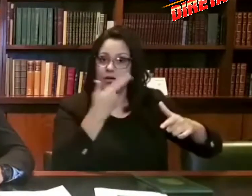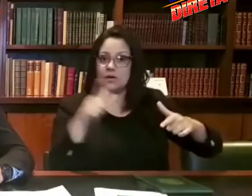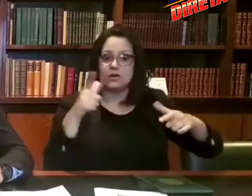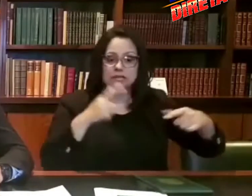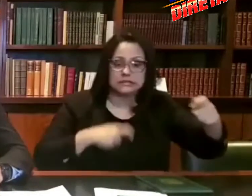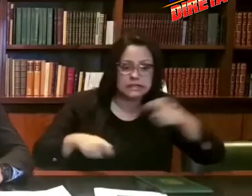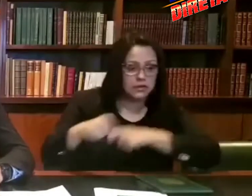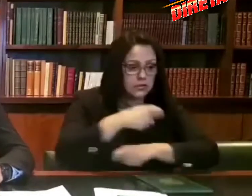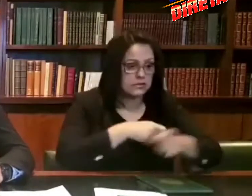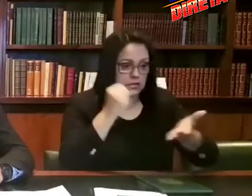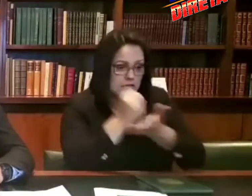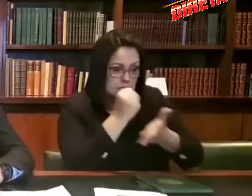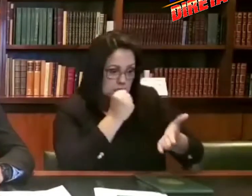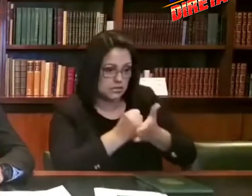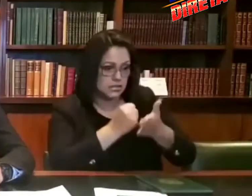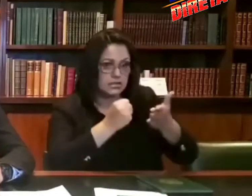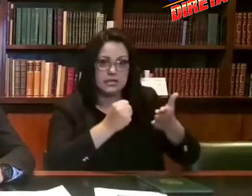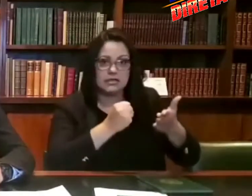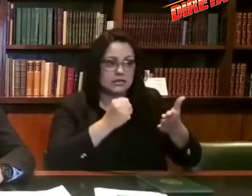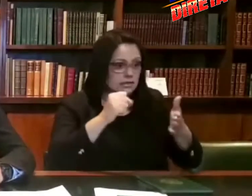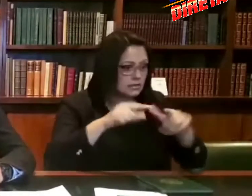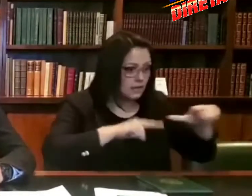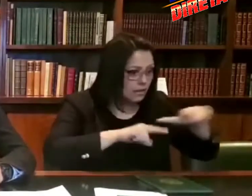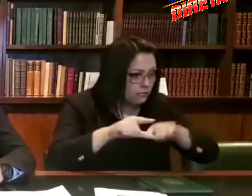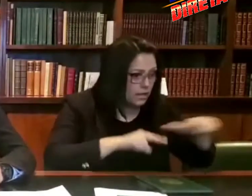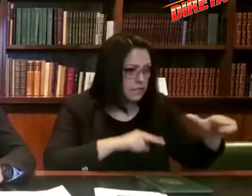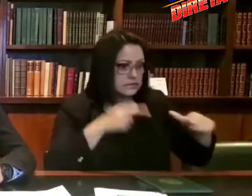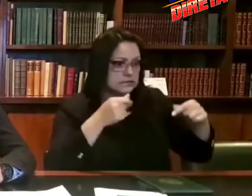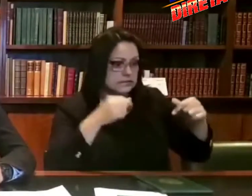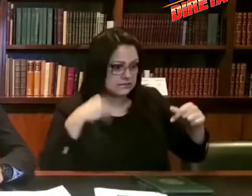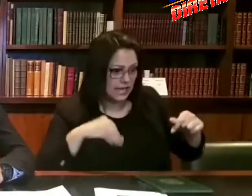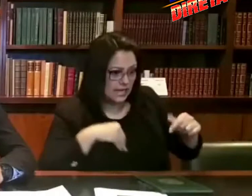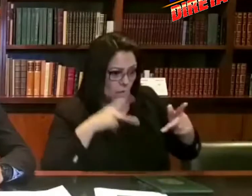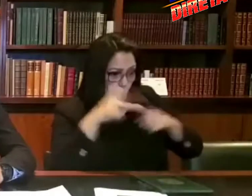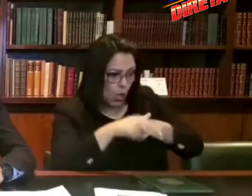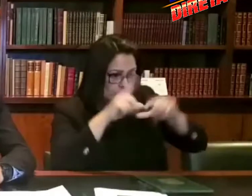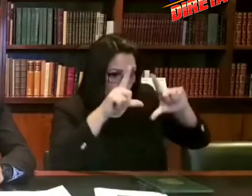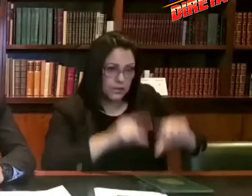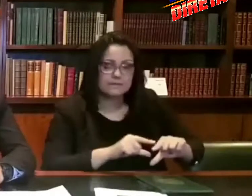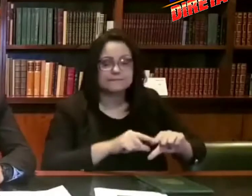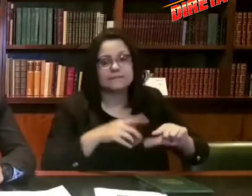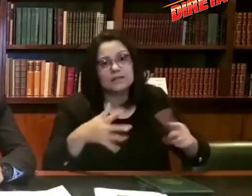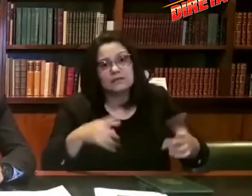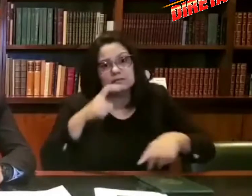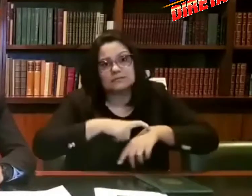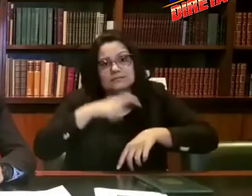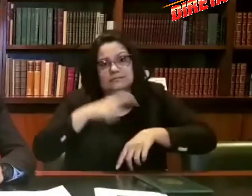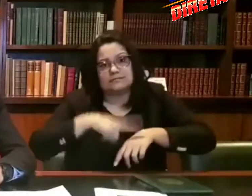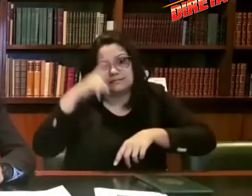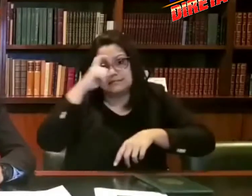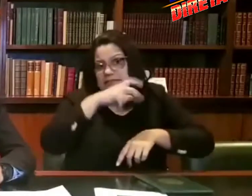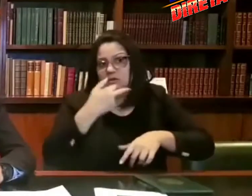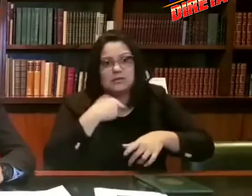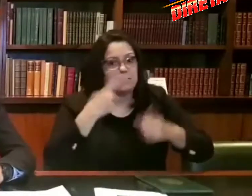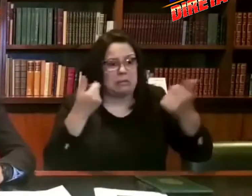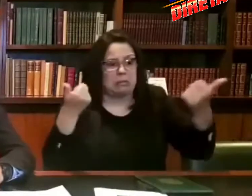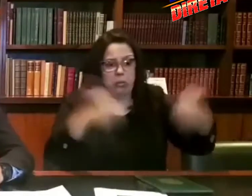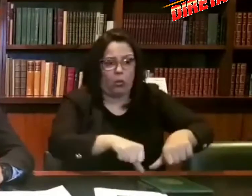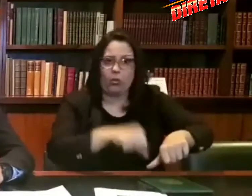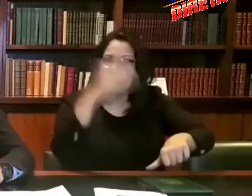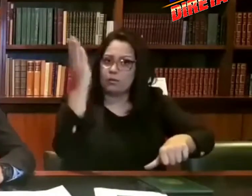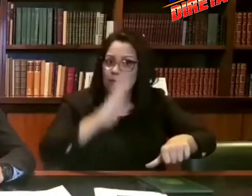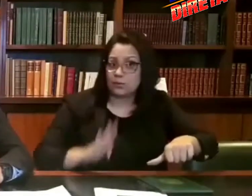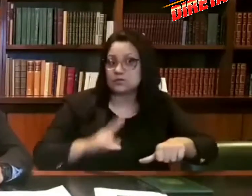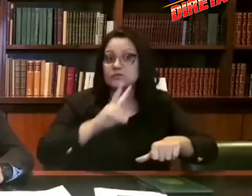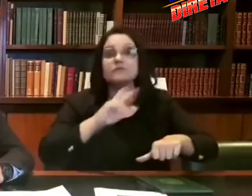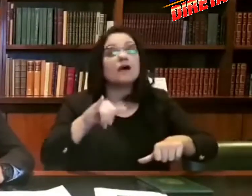o contrato trabalhista ganhando menos. Isso. A situação está complicada. Nós não podemos colapsar o Brasil nessa área, senão o